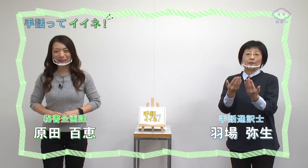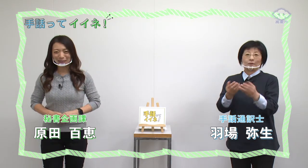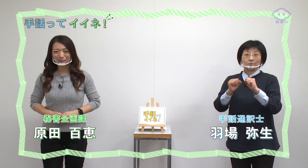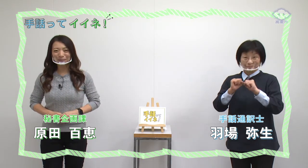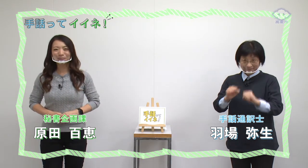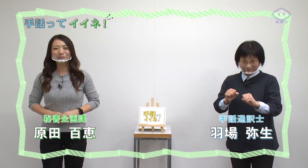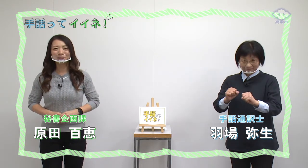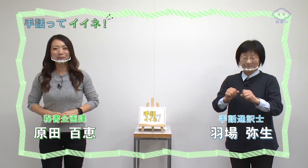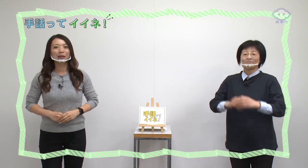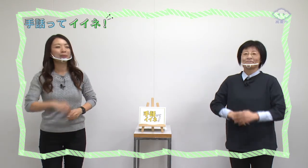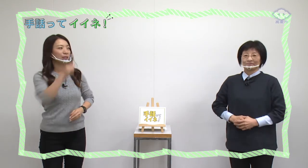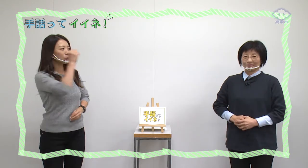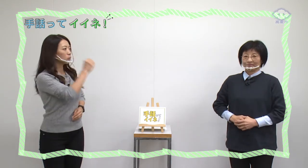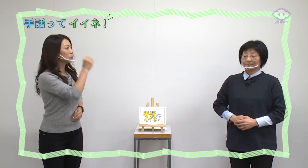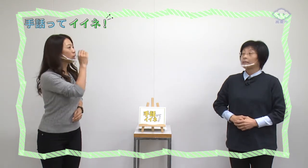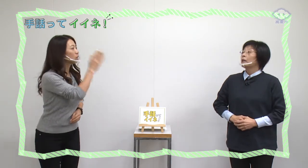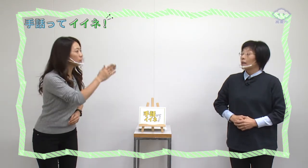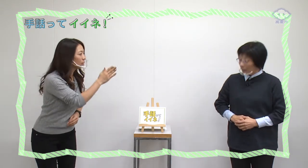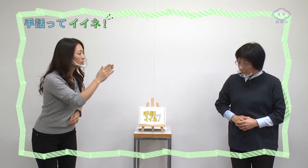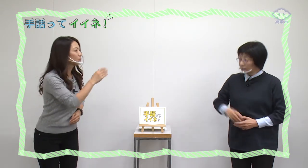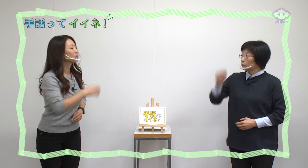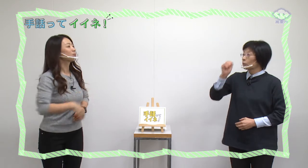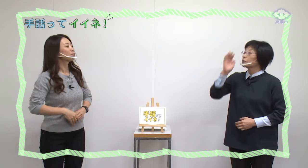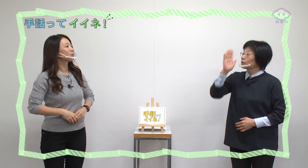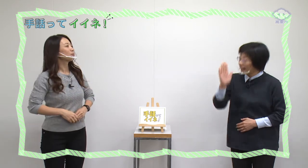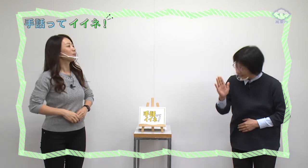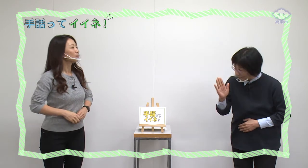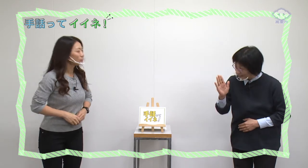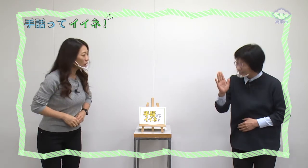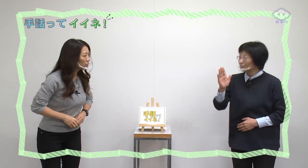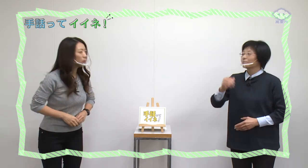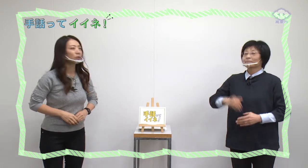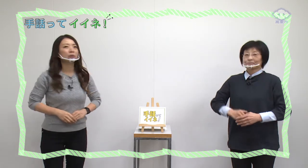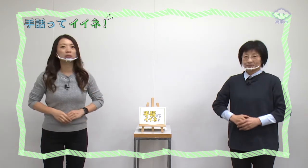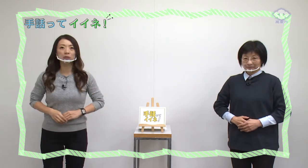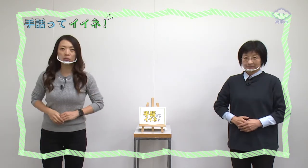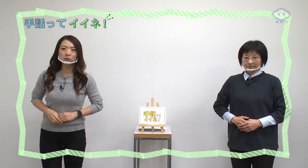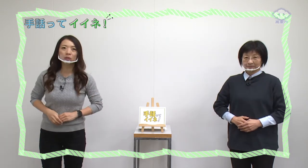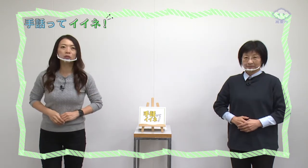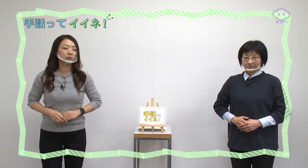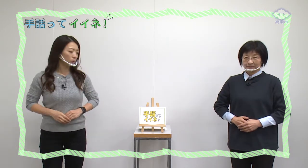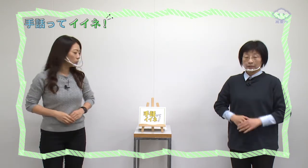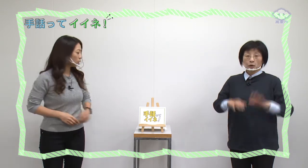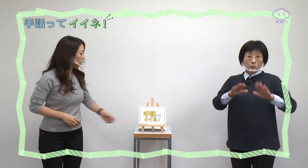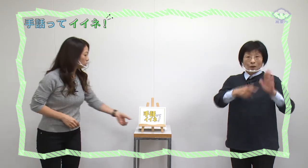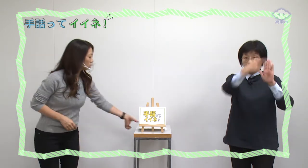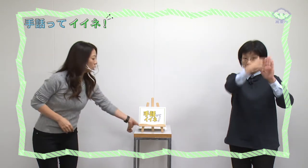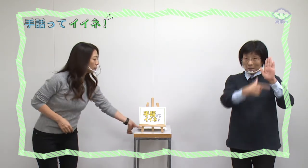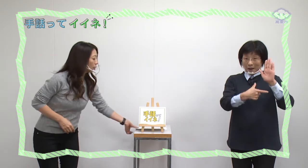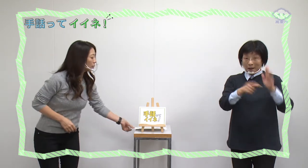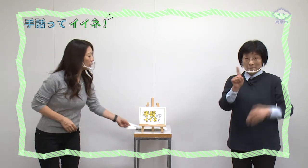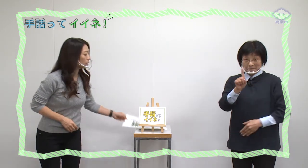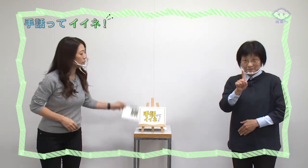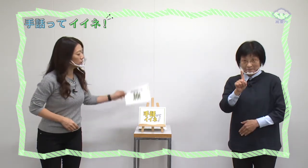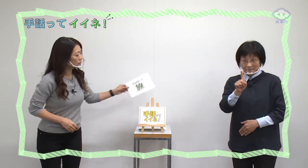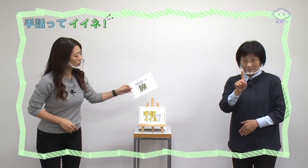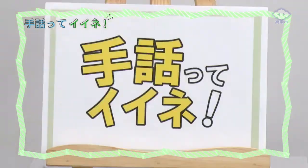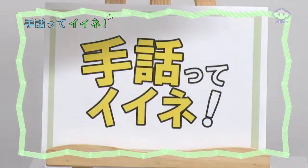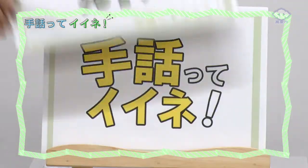。幅さんよろしくお願いします。 はい、よろしくお願いします。 はい、では早速ですが今回のテーマはこち